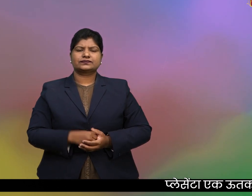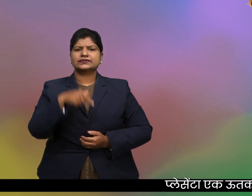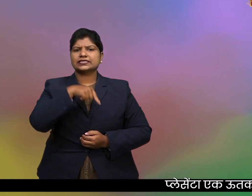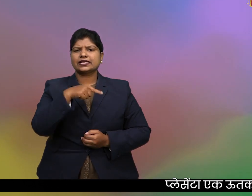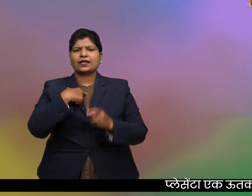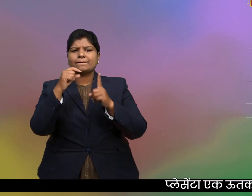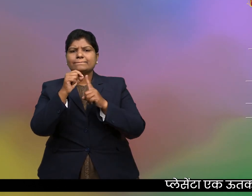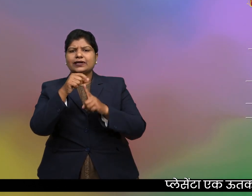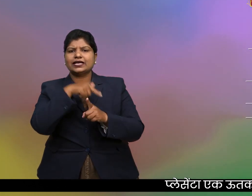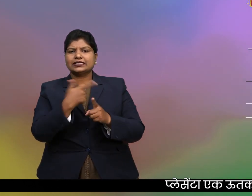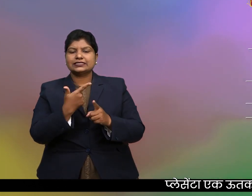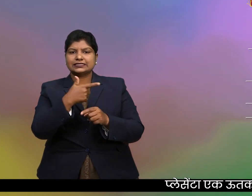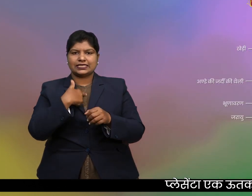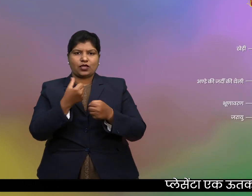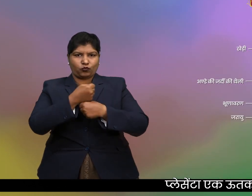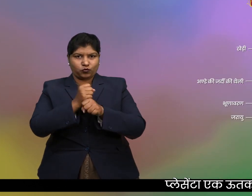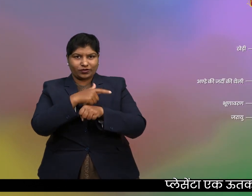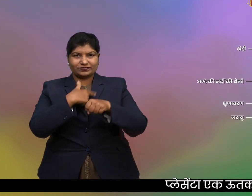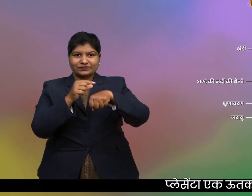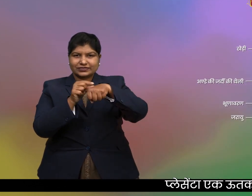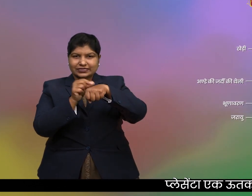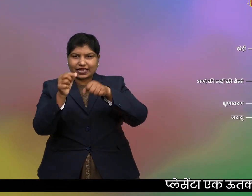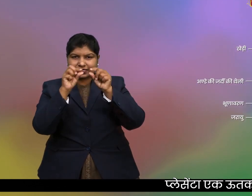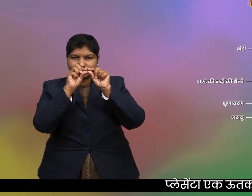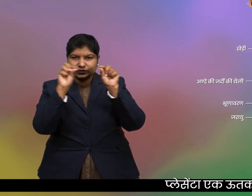प्लेसेंटा एक ऊतक है